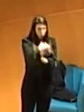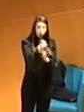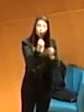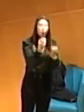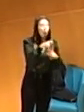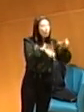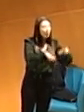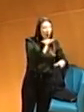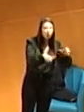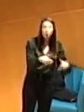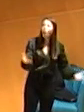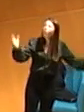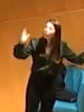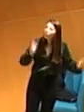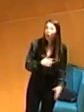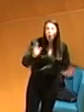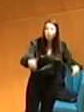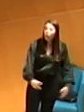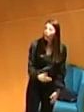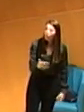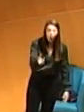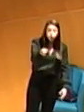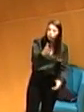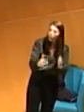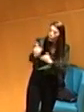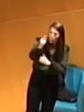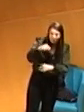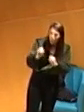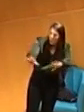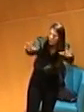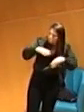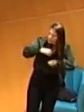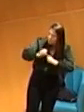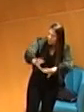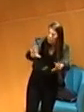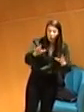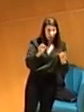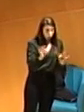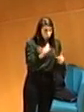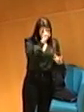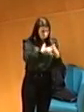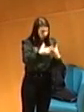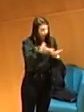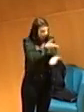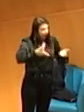Mais enfin, c'est une adulte, il faut que tu la lâches et tout ça. » Donc, c'est vrai qu'on en a beaucoup parlé de ça,